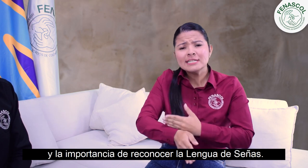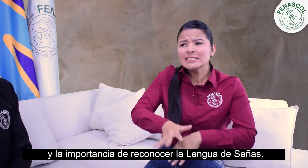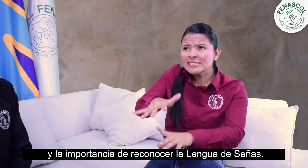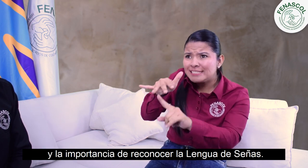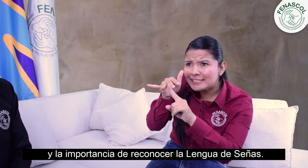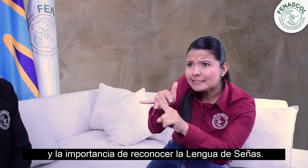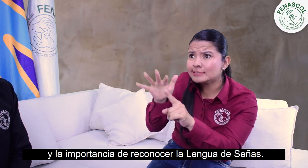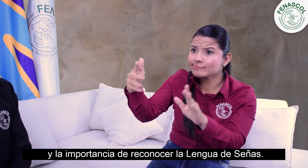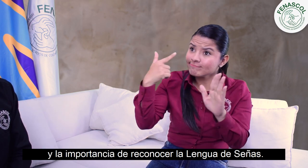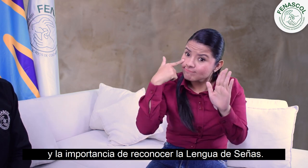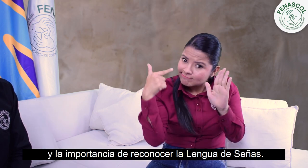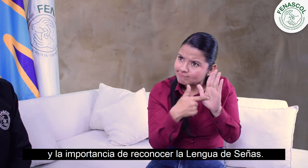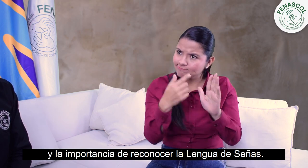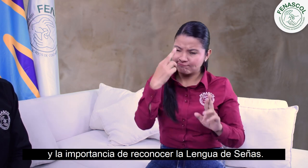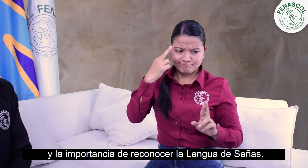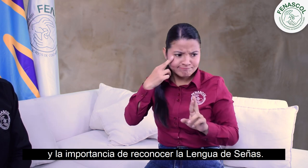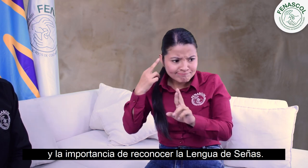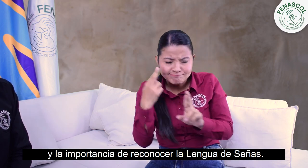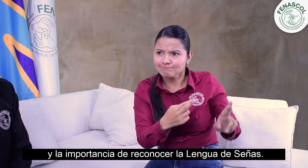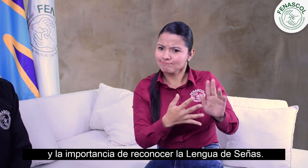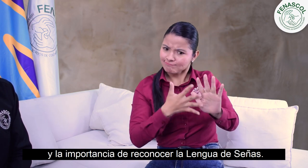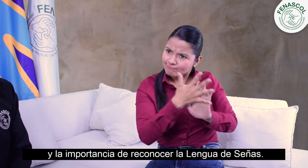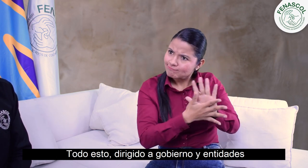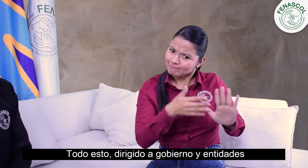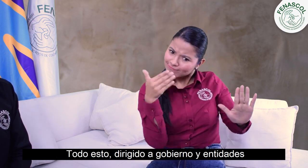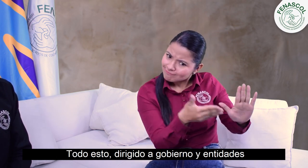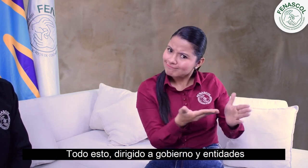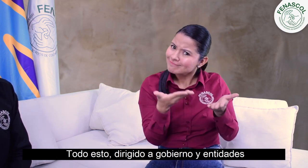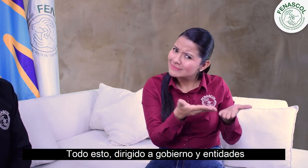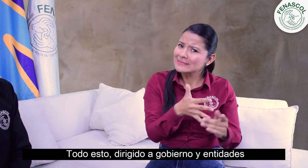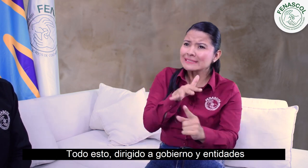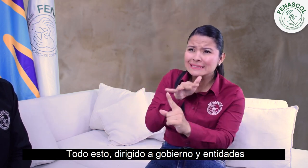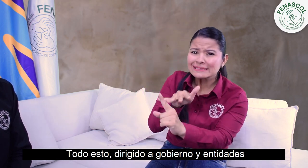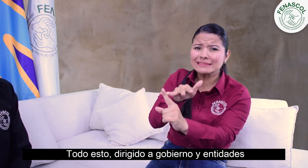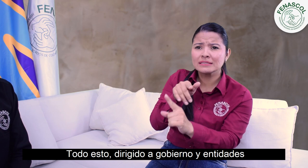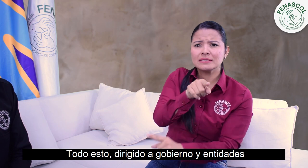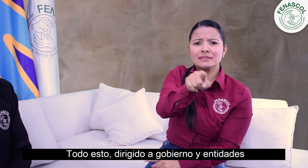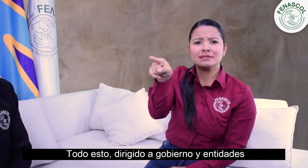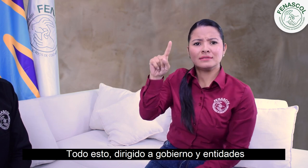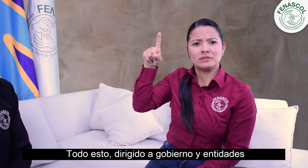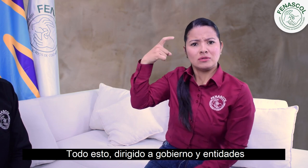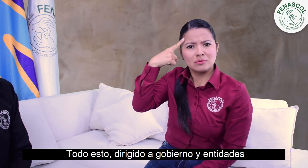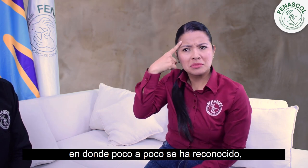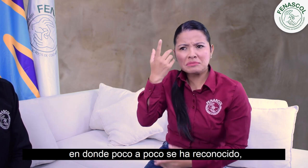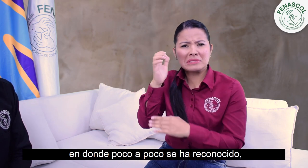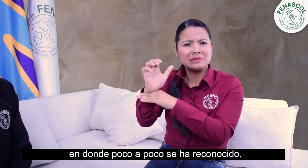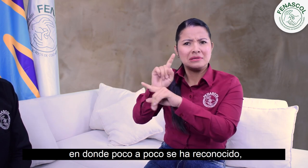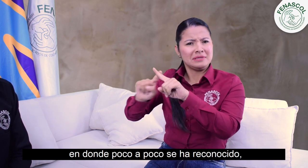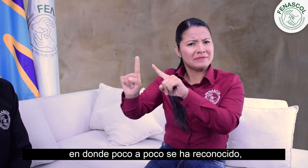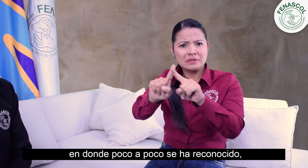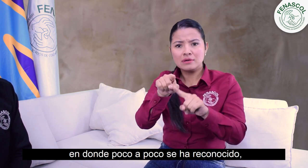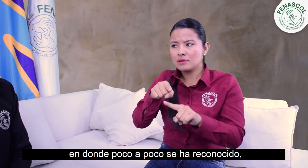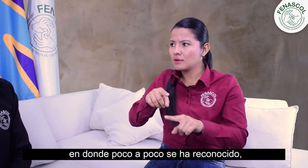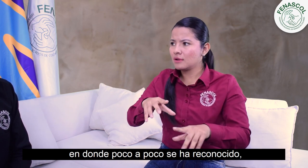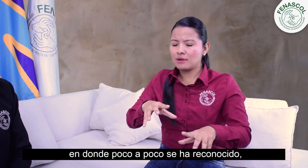importancia de reconocer la lengua de señas. Todo esto dirigido a gobierno y entidades en donde poco a poco se ha